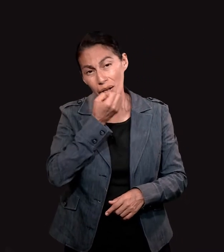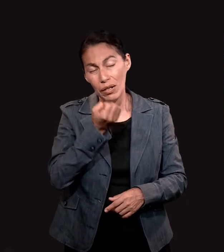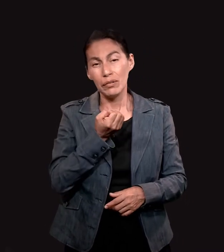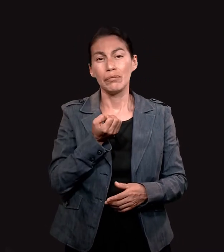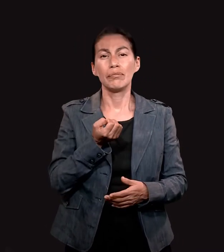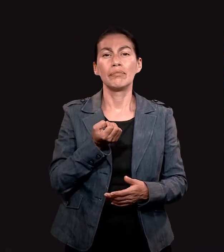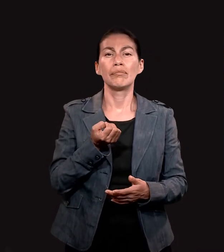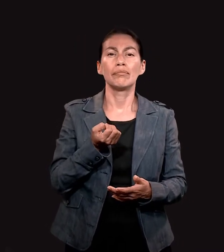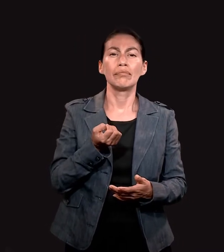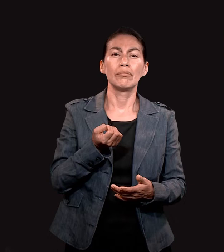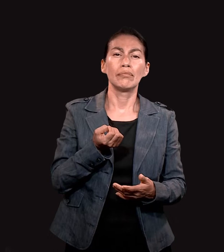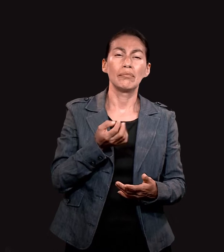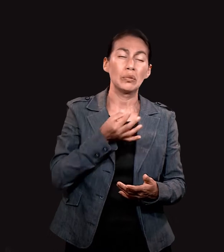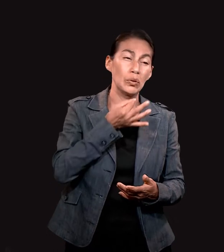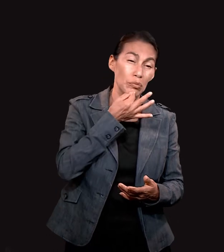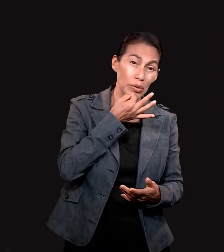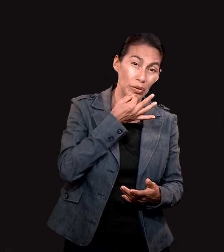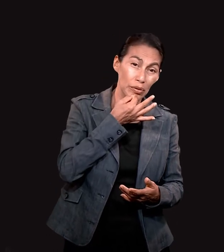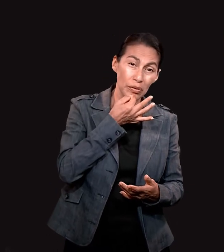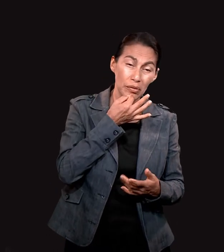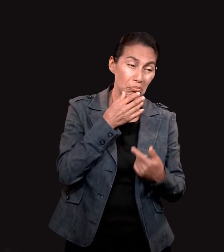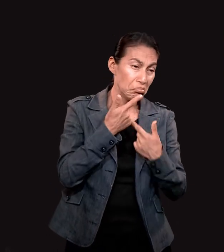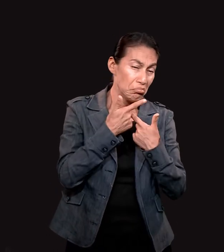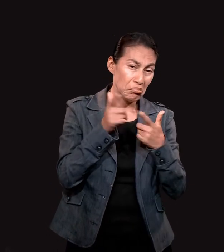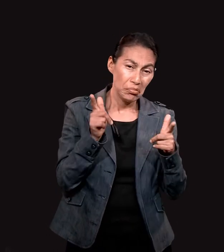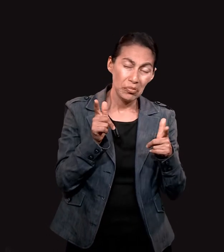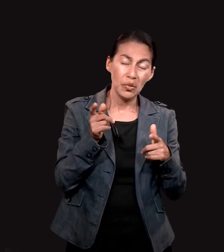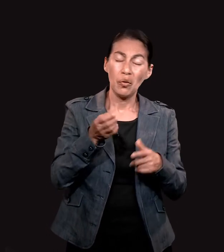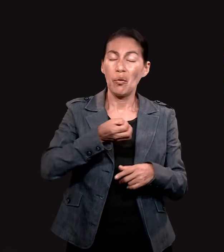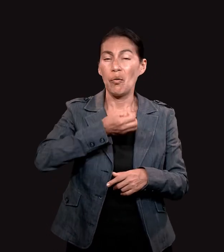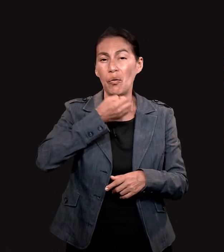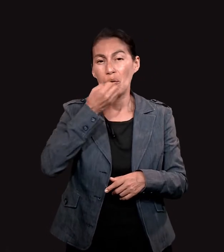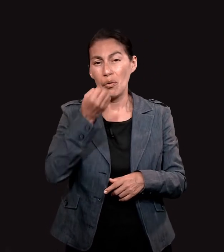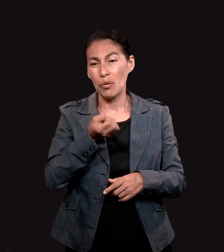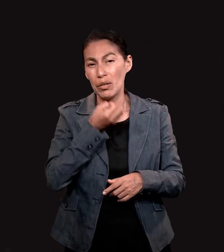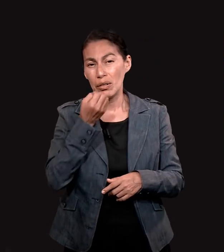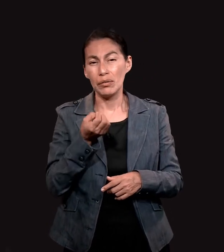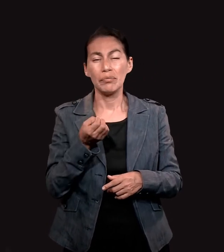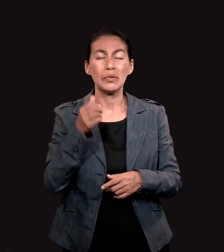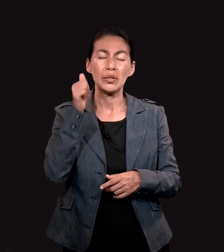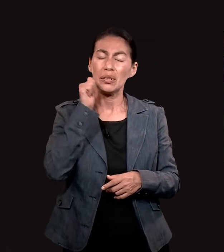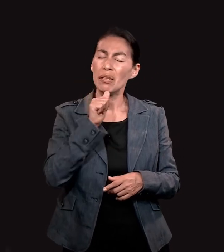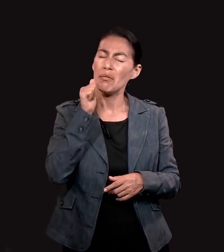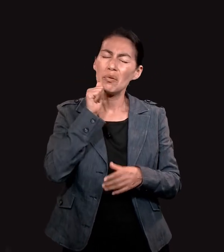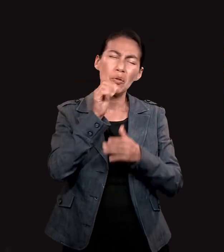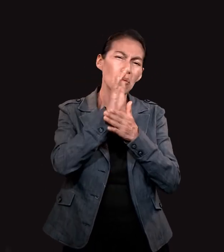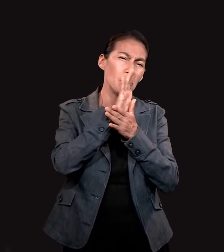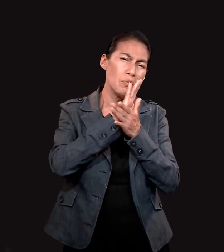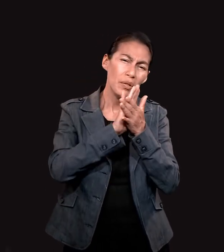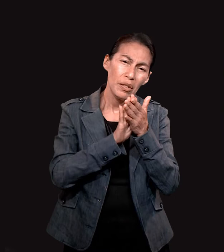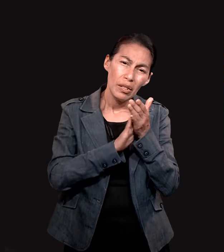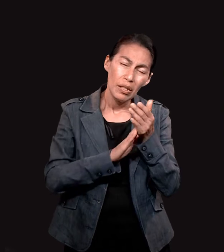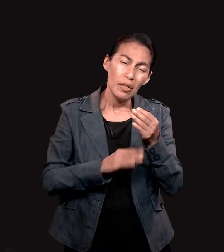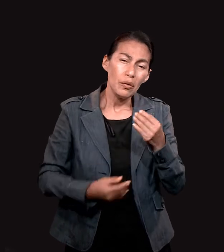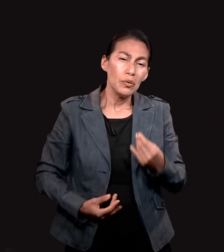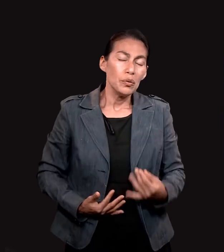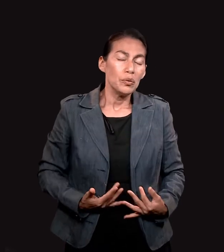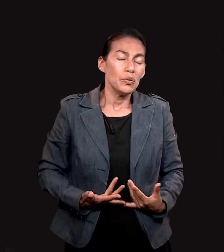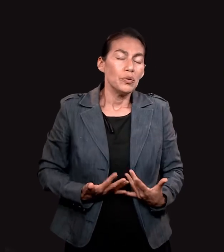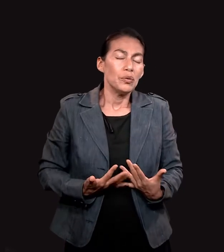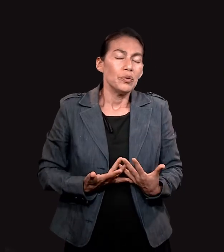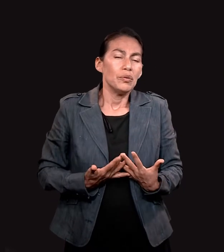todo el tiempo que queramos, en la posición que queramos, en la situación que estemos. Es